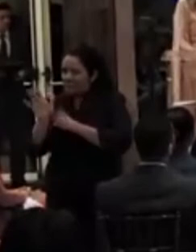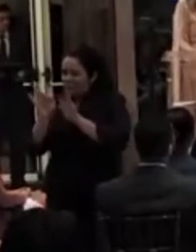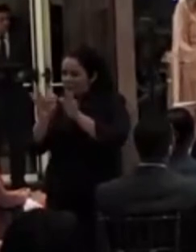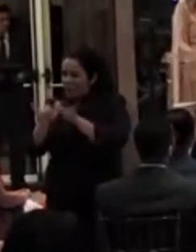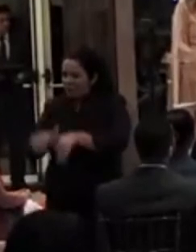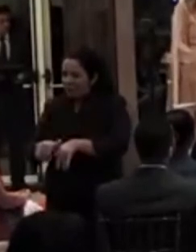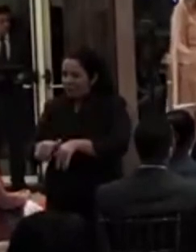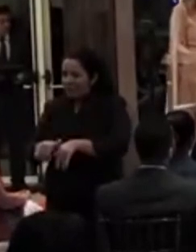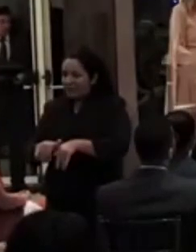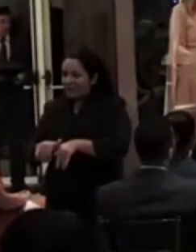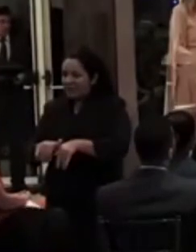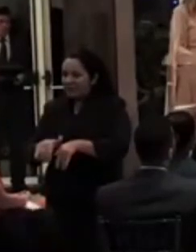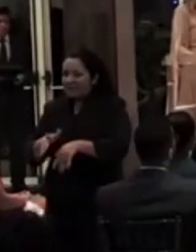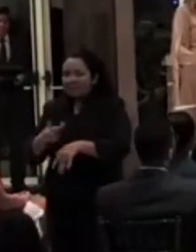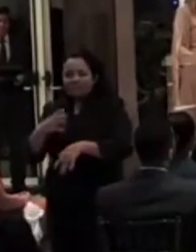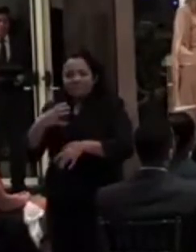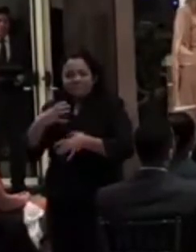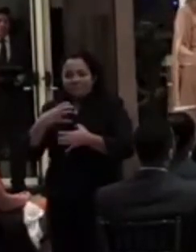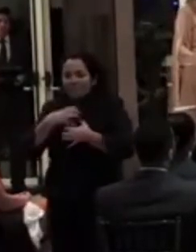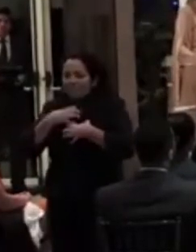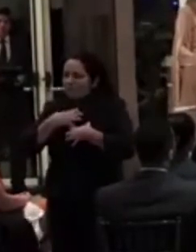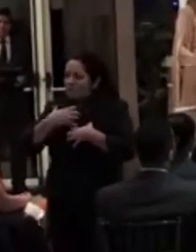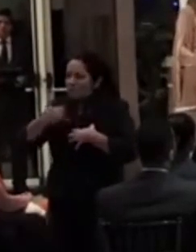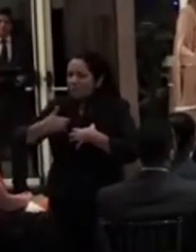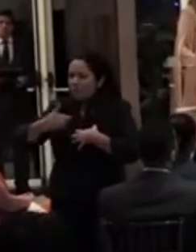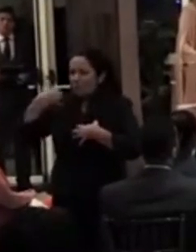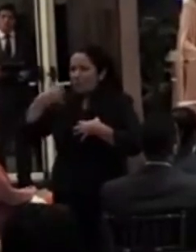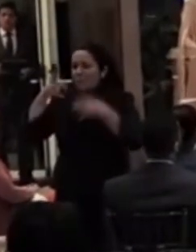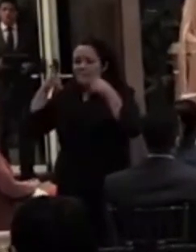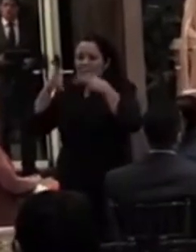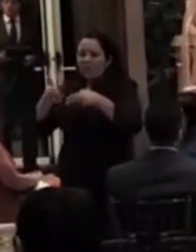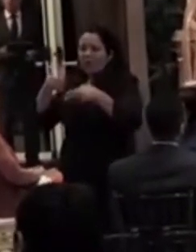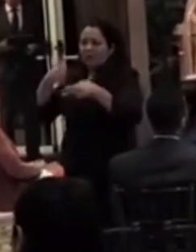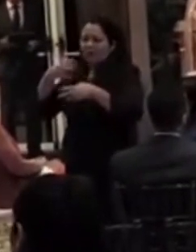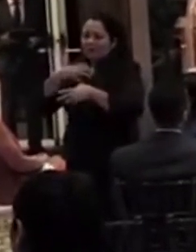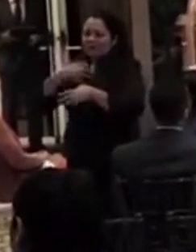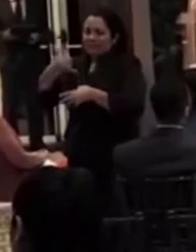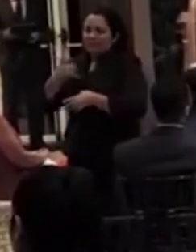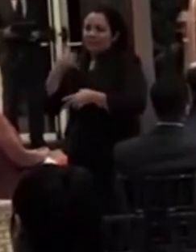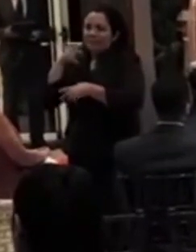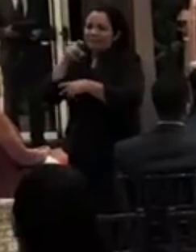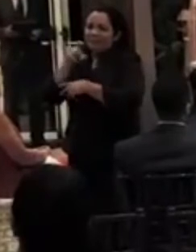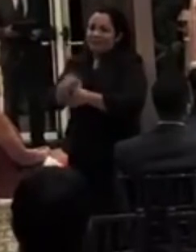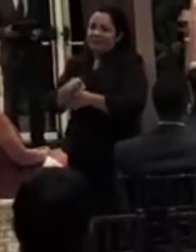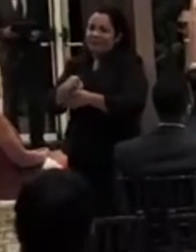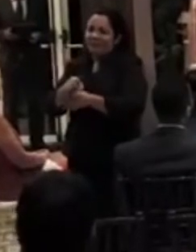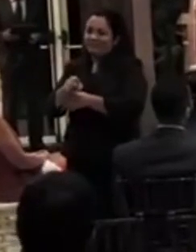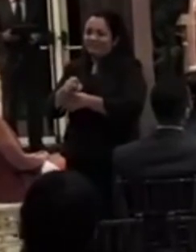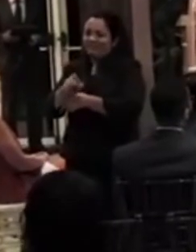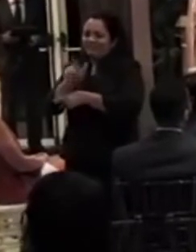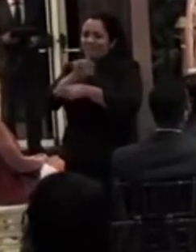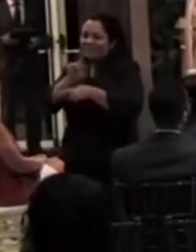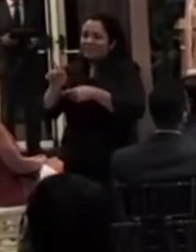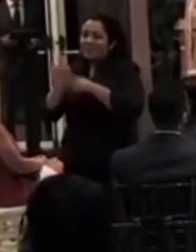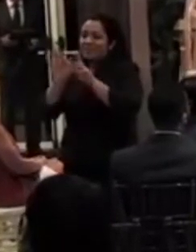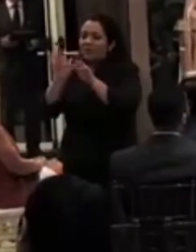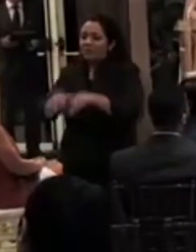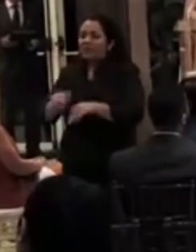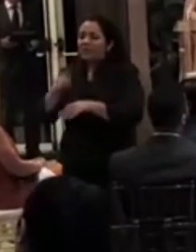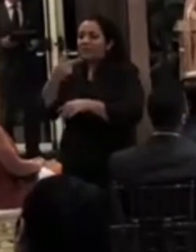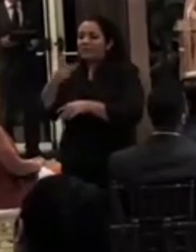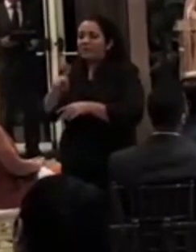hoje, com a mesma grandeza com a qual você está encerrando o nosso plenário hoje.